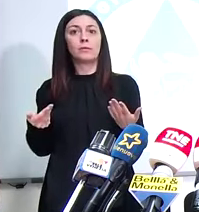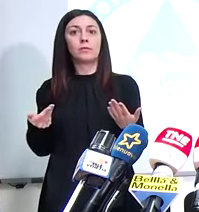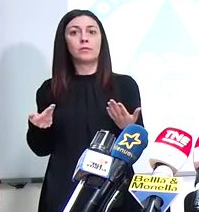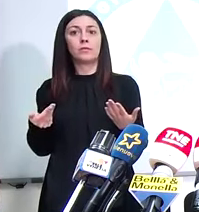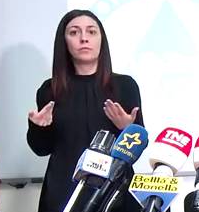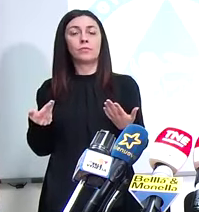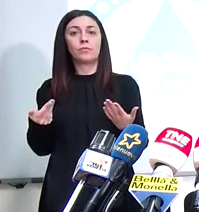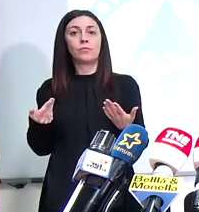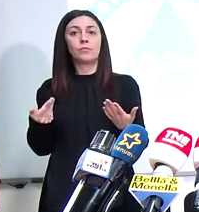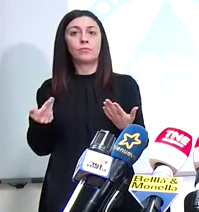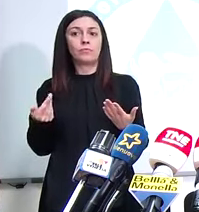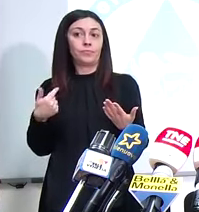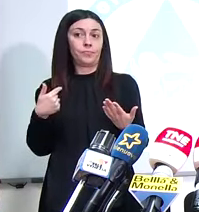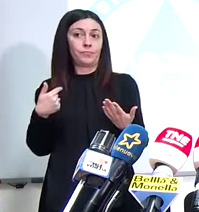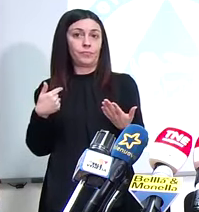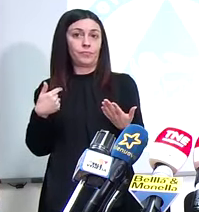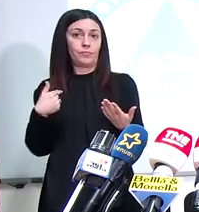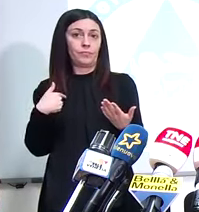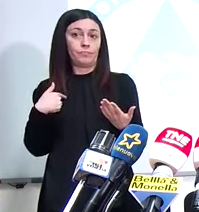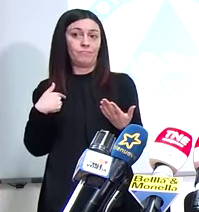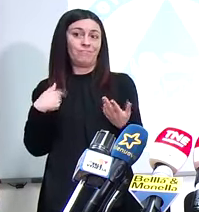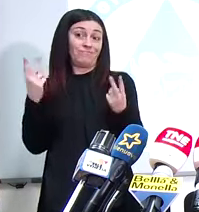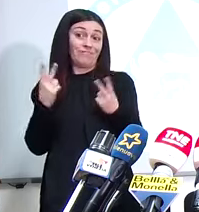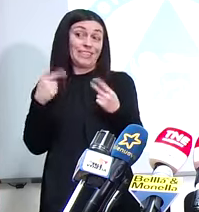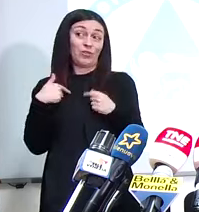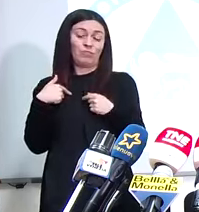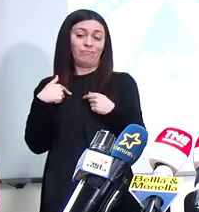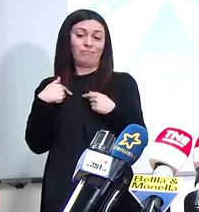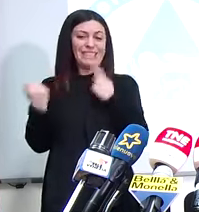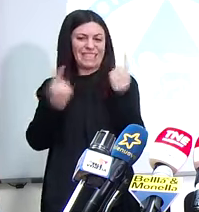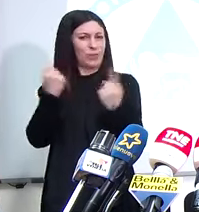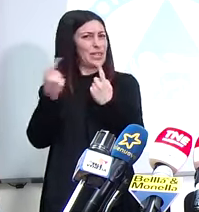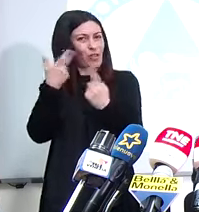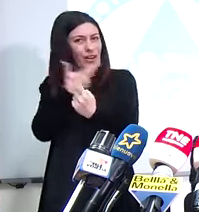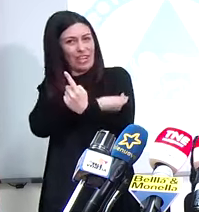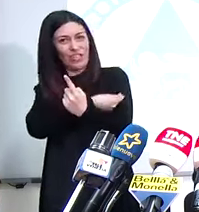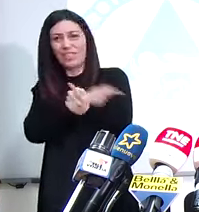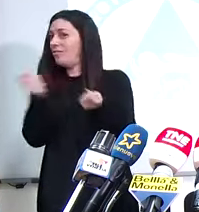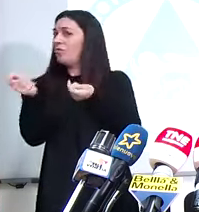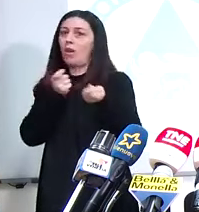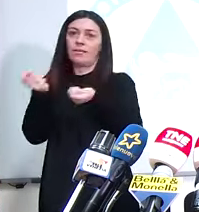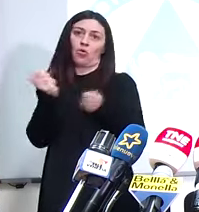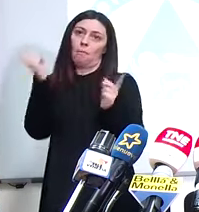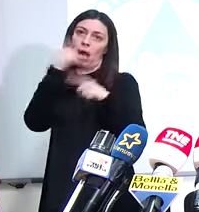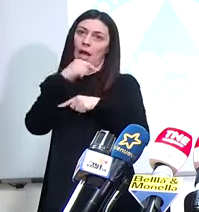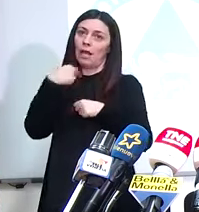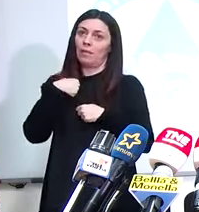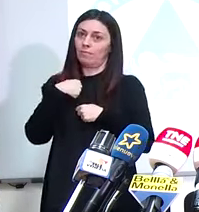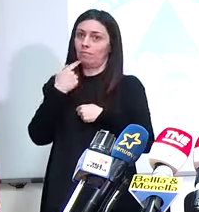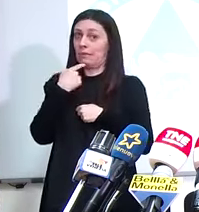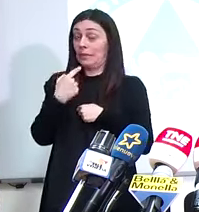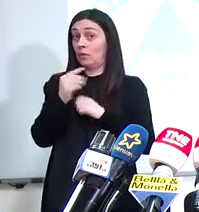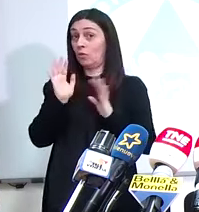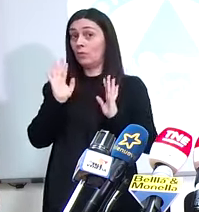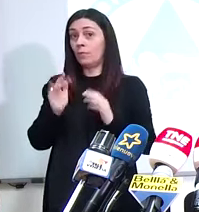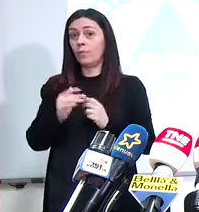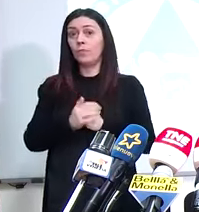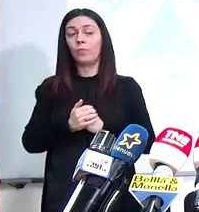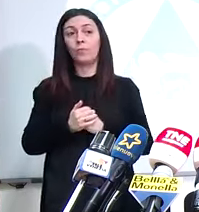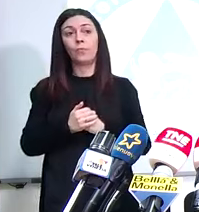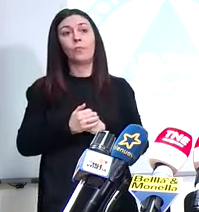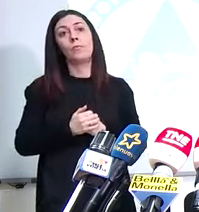lasciatemelo dire di aver gestito male questa partita sentite io ho visto quel comunicato che mi sembra di aver capito gare di terza quarta ma non ho